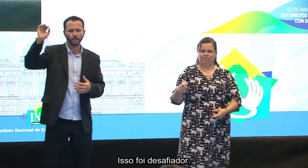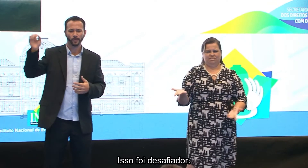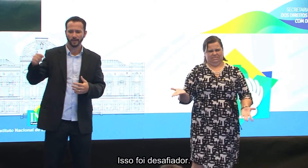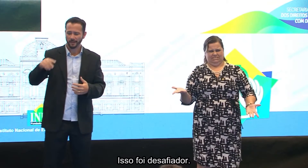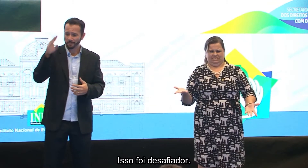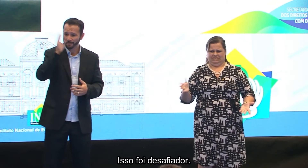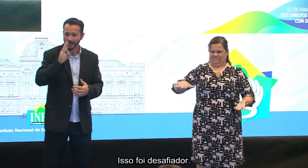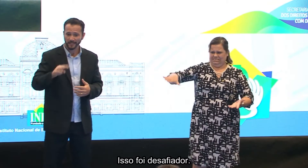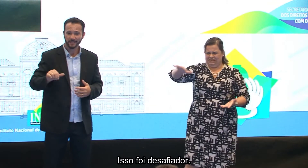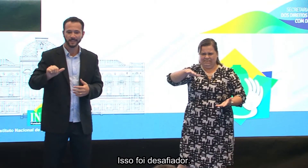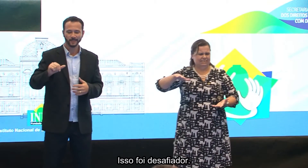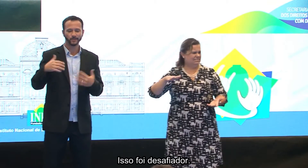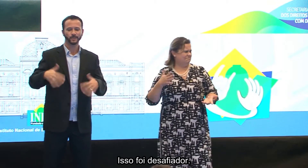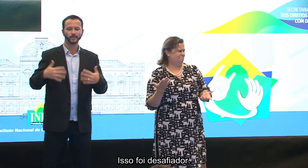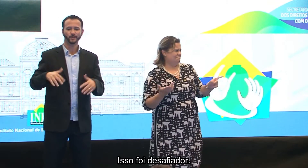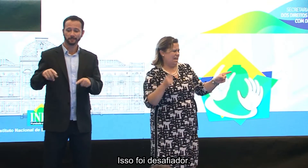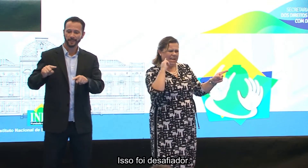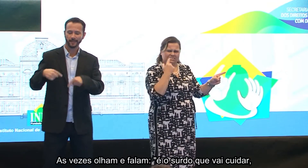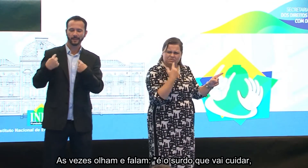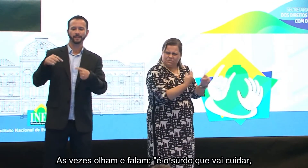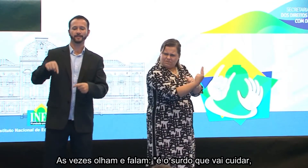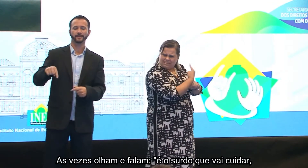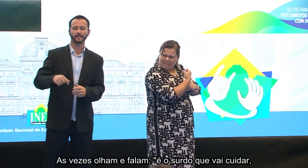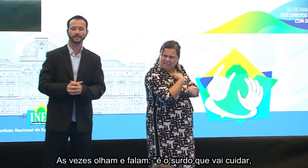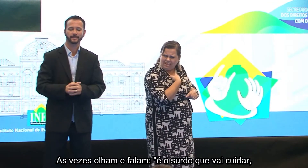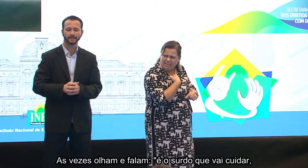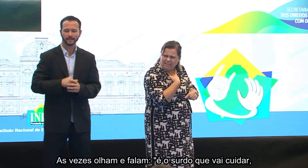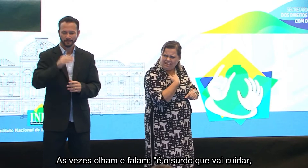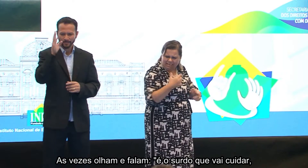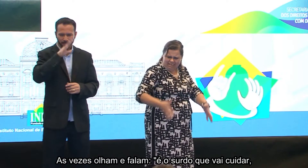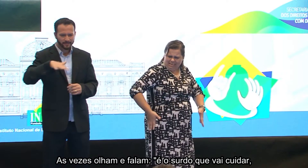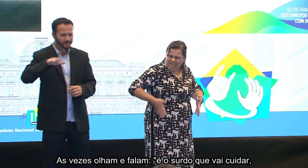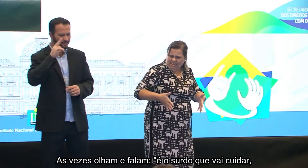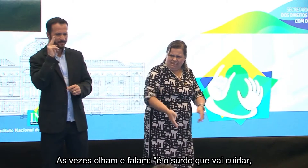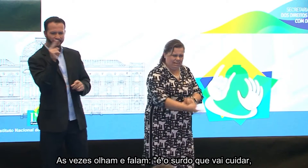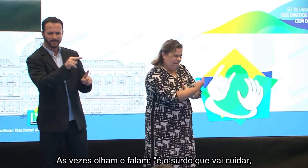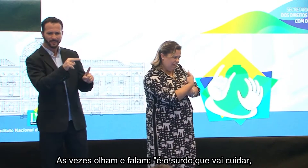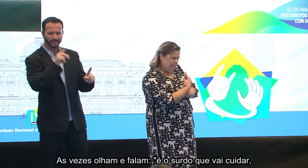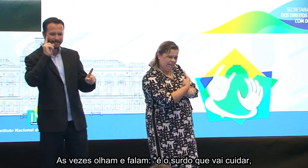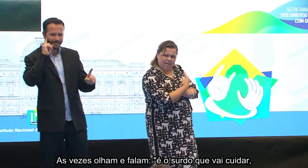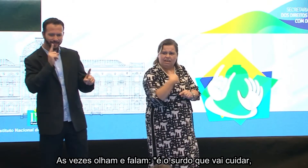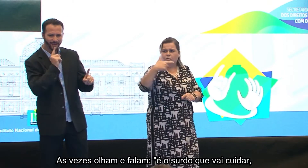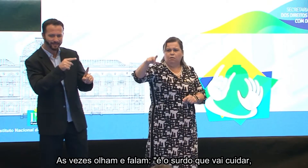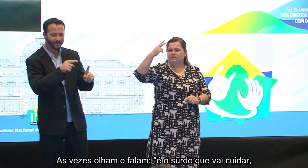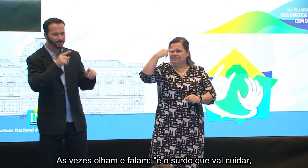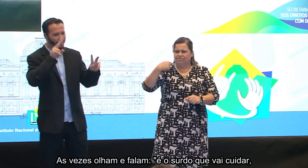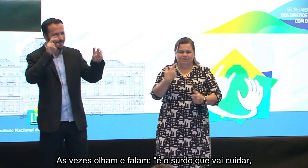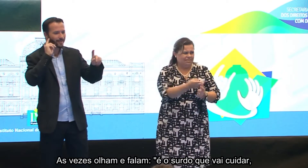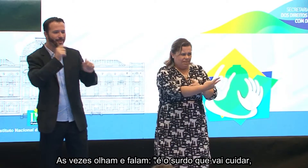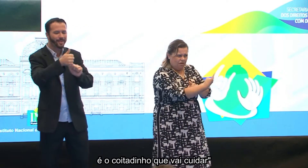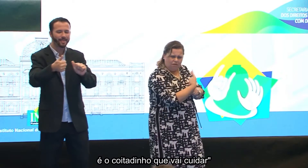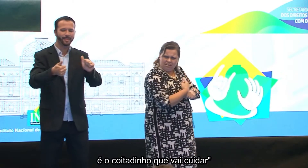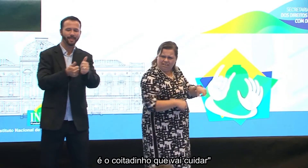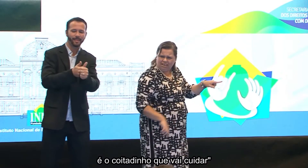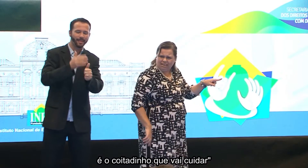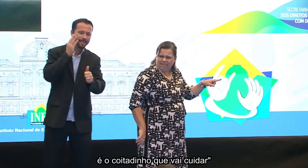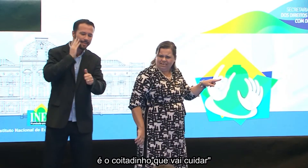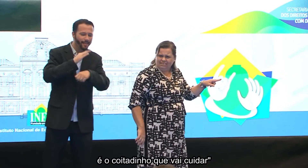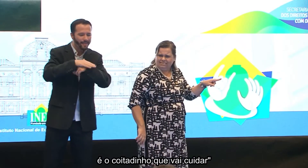Então, isso foi desafiador. Então, às vezes, olham e falam, é o surdo que vai cuidar, é o